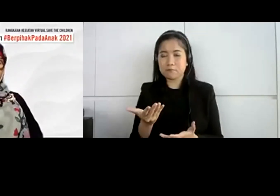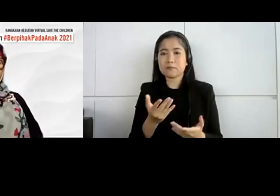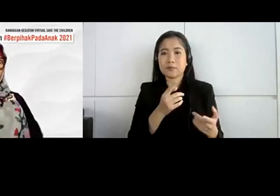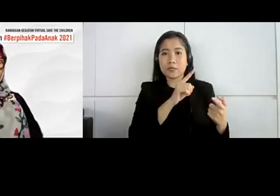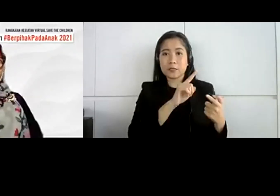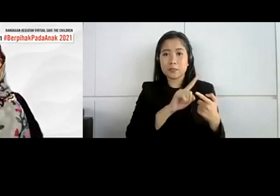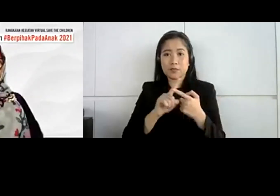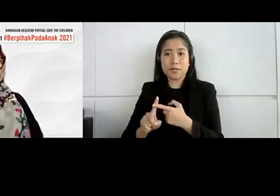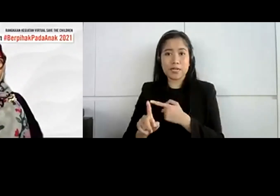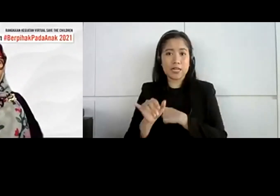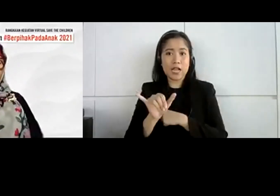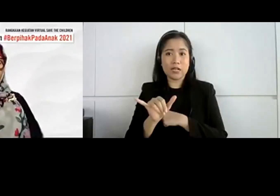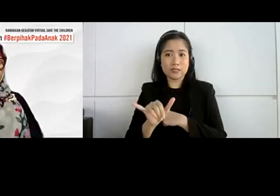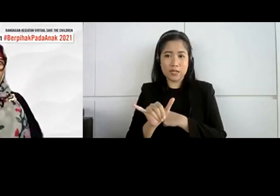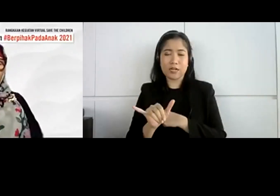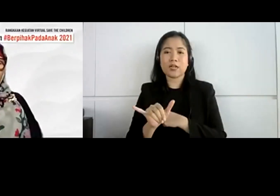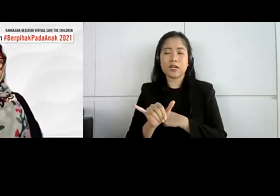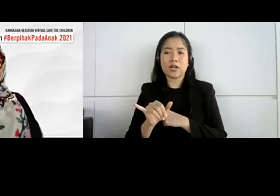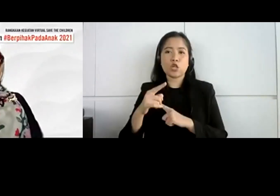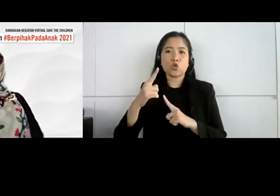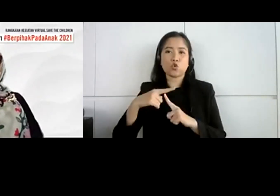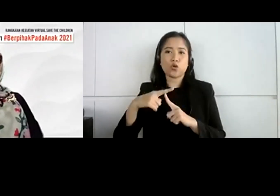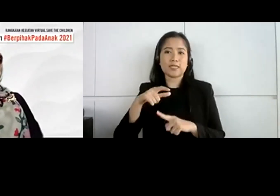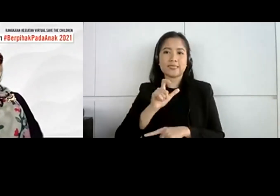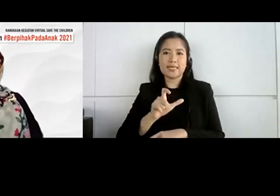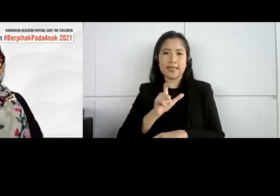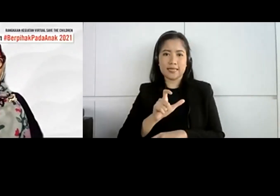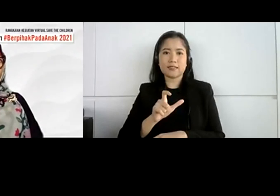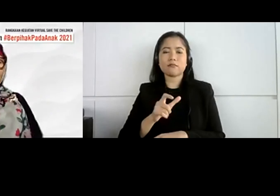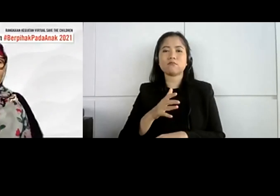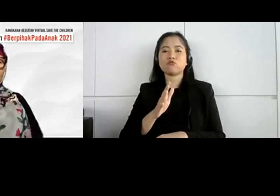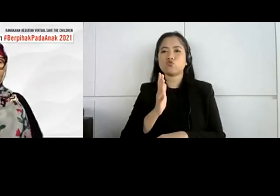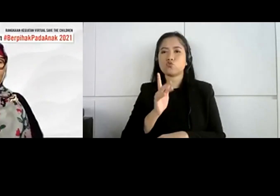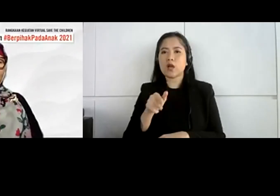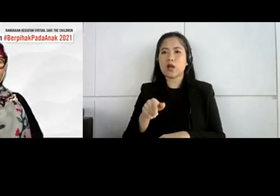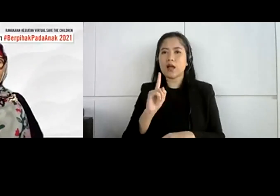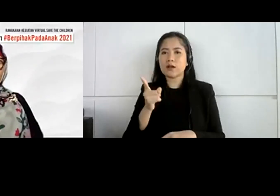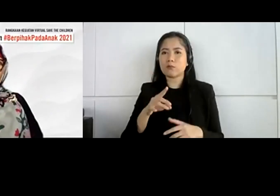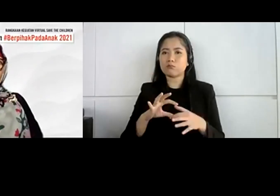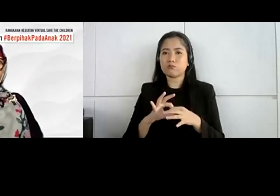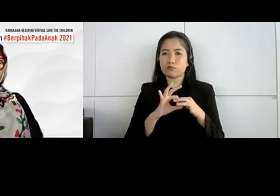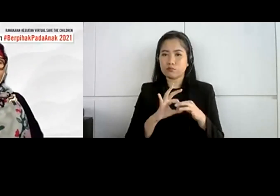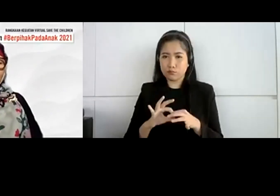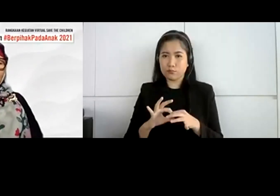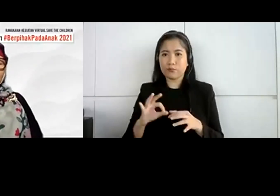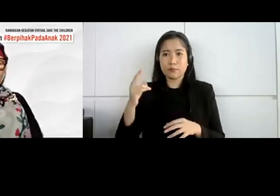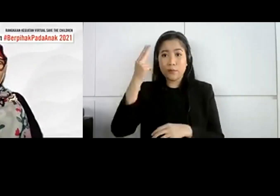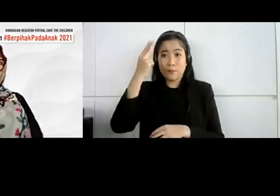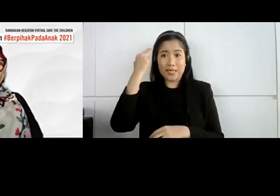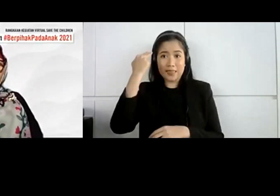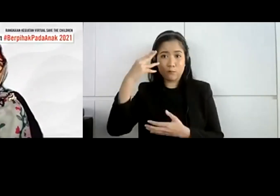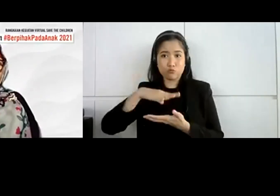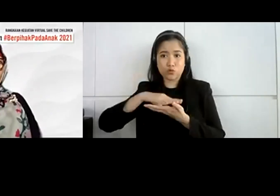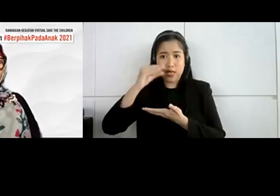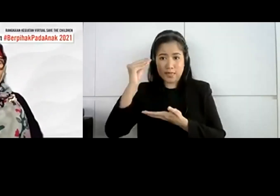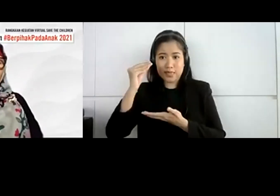kawan-kawan Yayasan Tunas Cilik yang memang sudah berkolaborasi dengan pemerintah pusat, selain